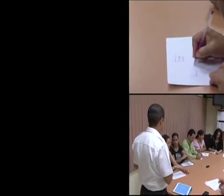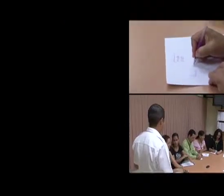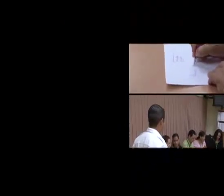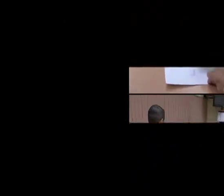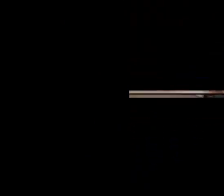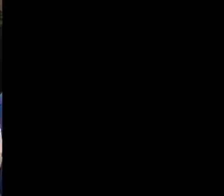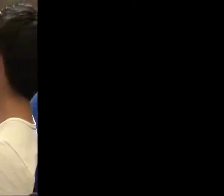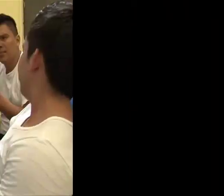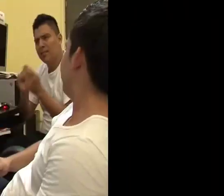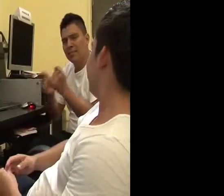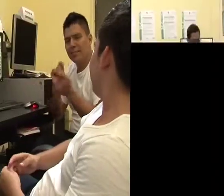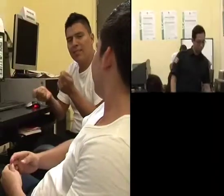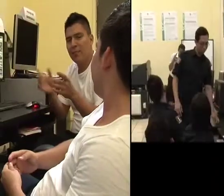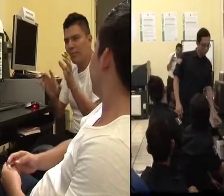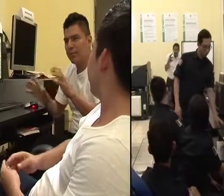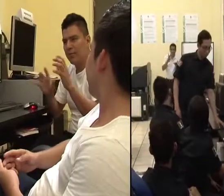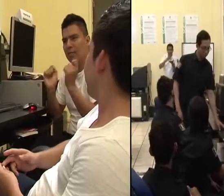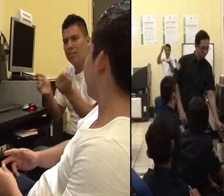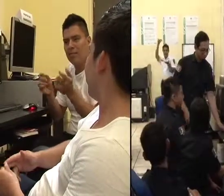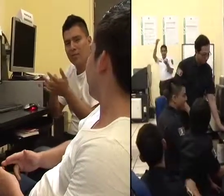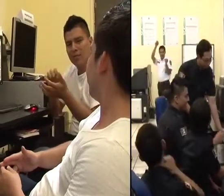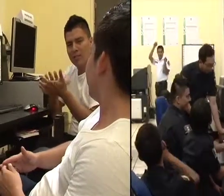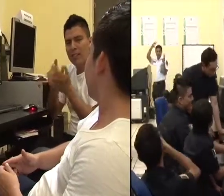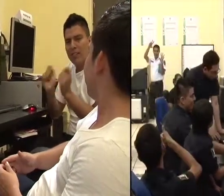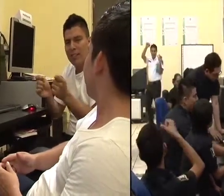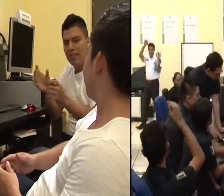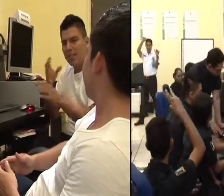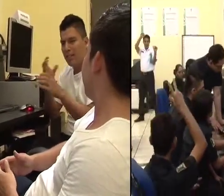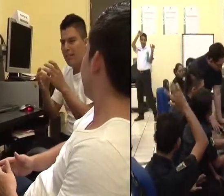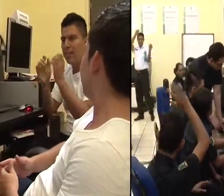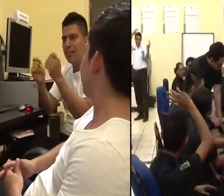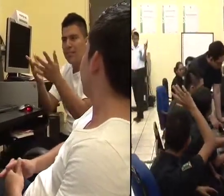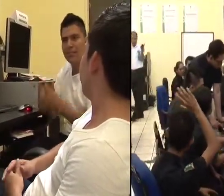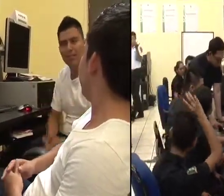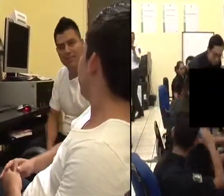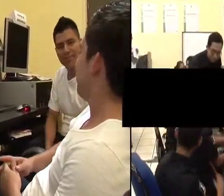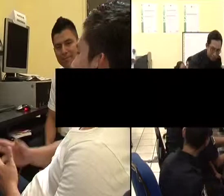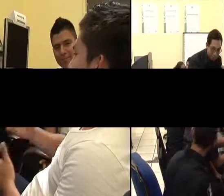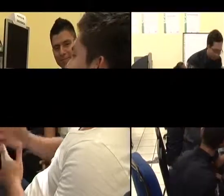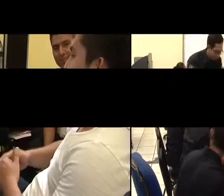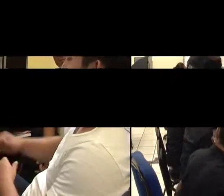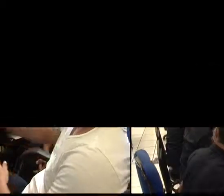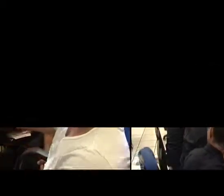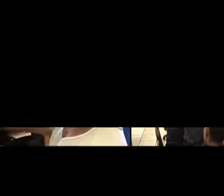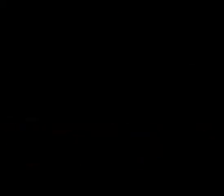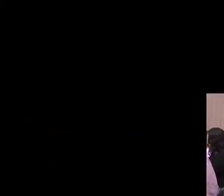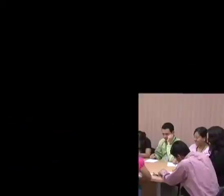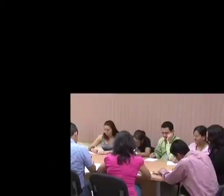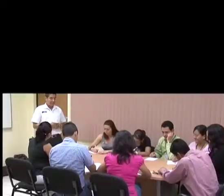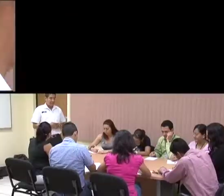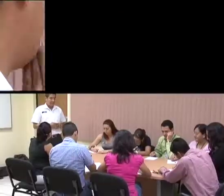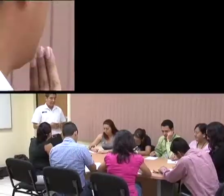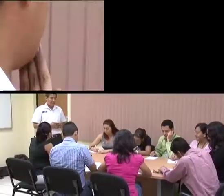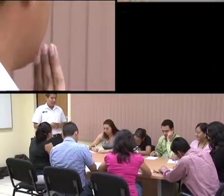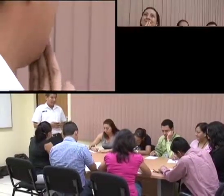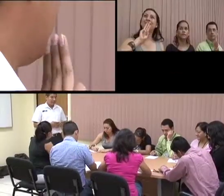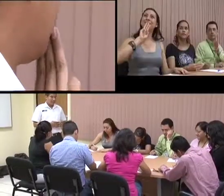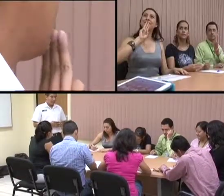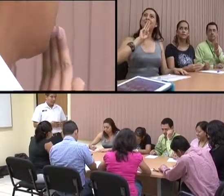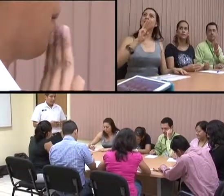los trabajadores del C4I se hacen sensibles de los que no pueden escuchar. Con el inicio del proyecto son incluidos 11 personas con